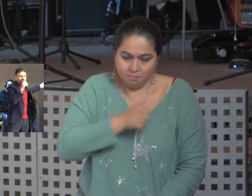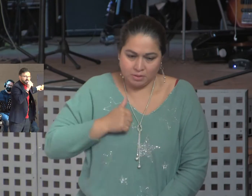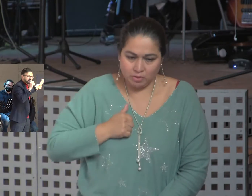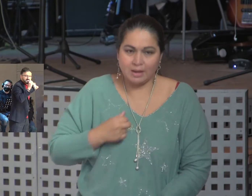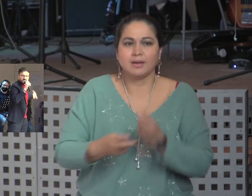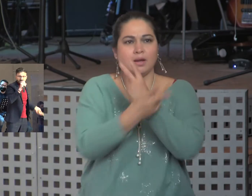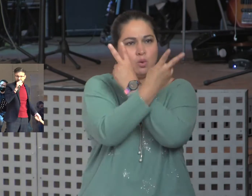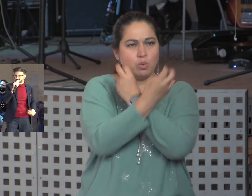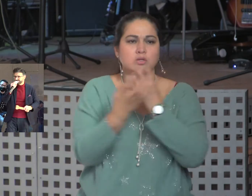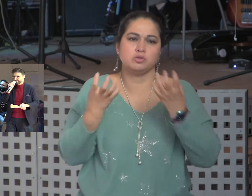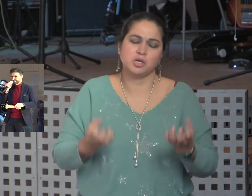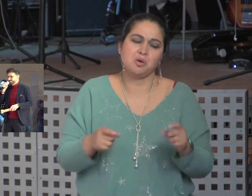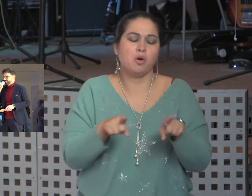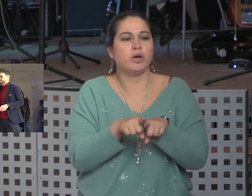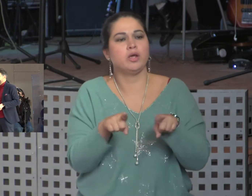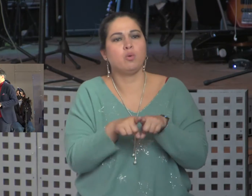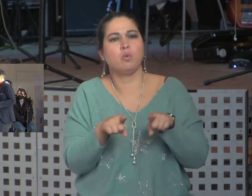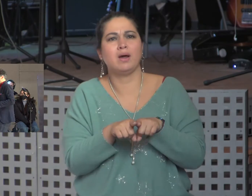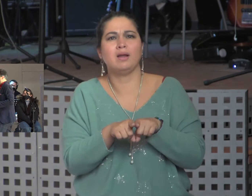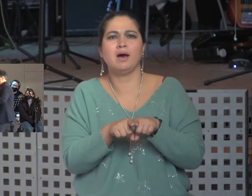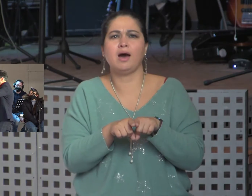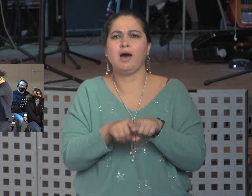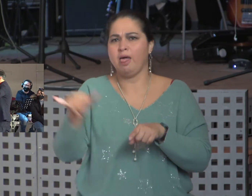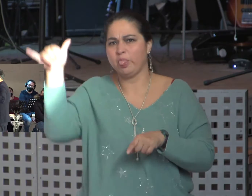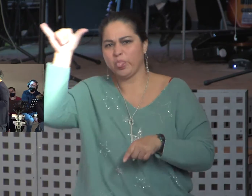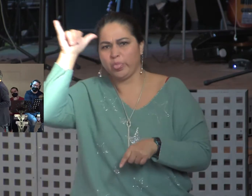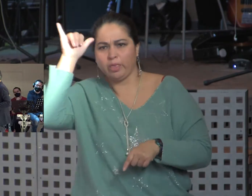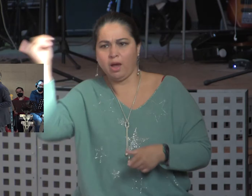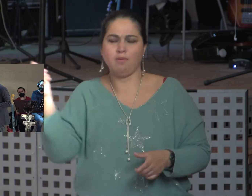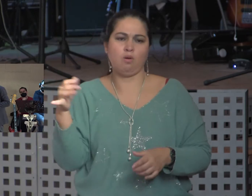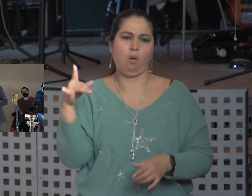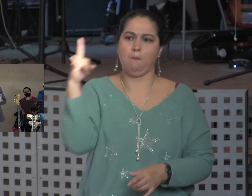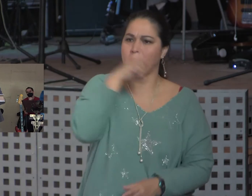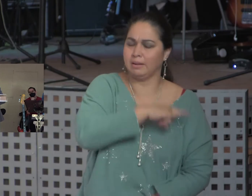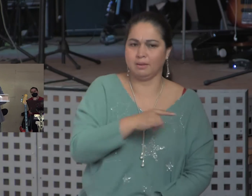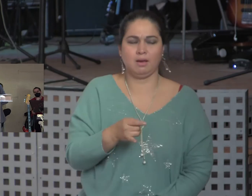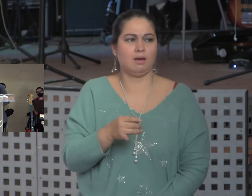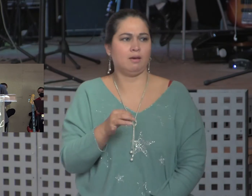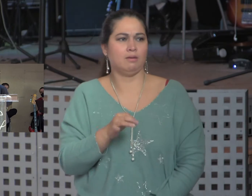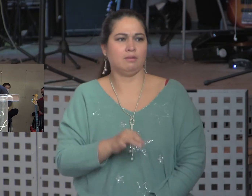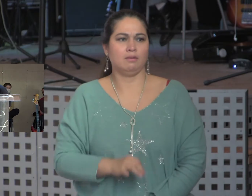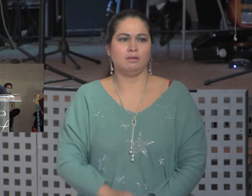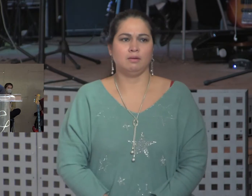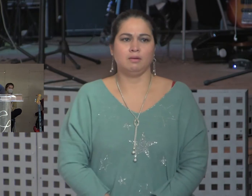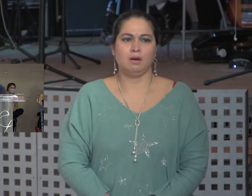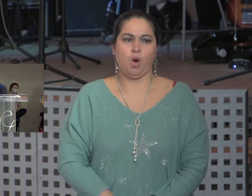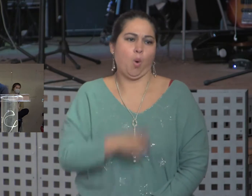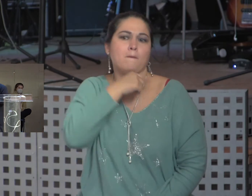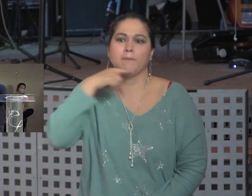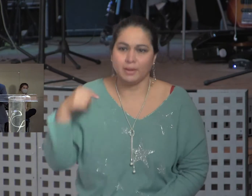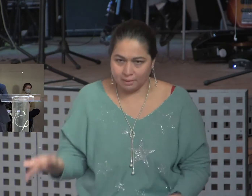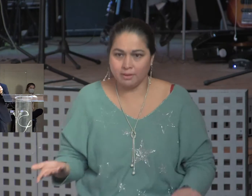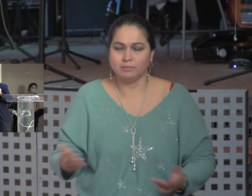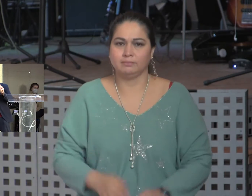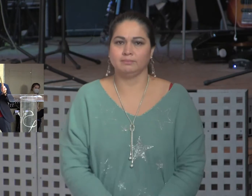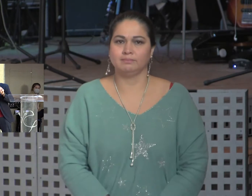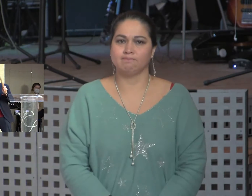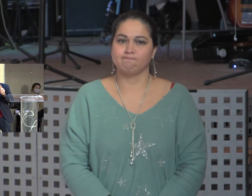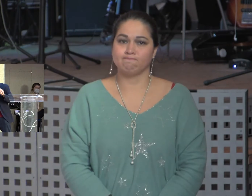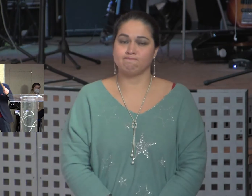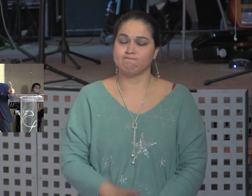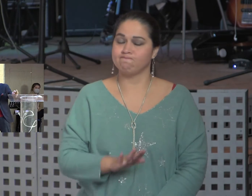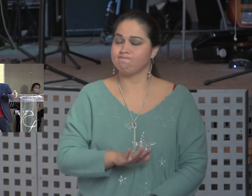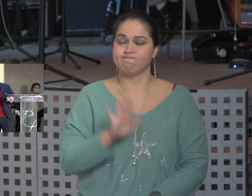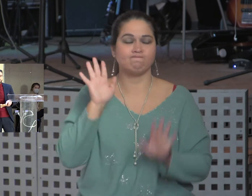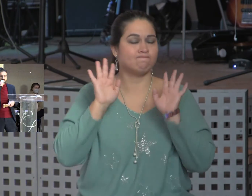el diablo y las tinieblas, el mal. Pero no, los huesos secos no son